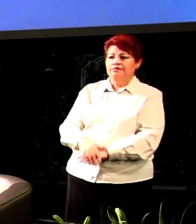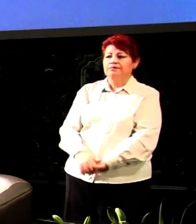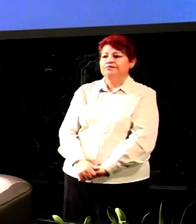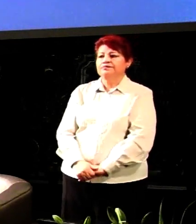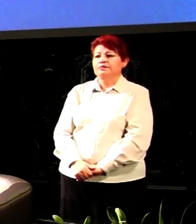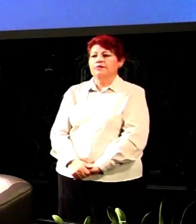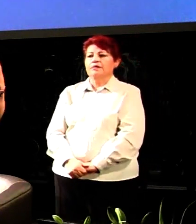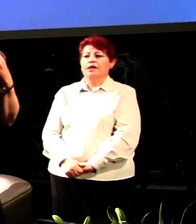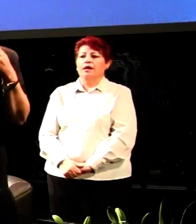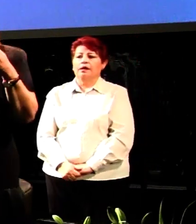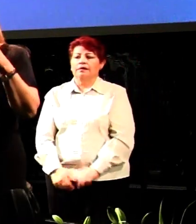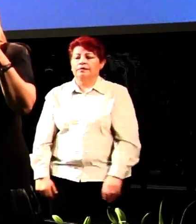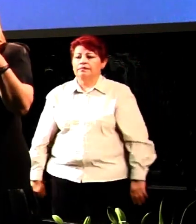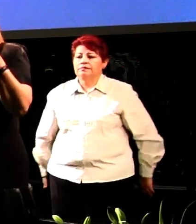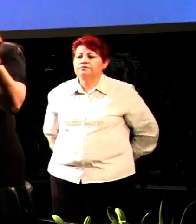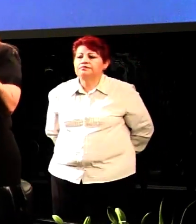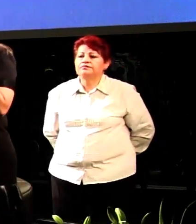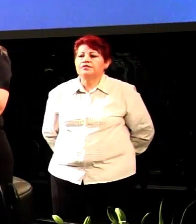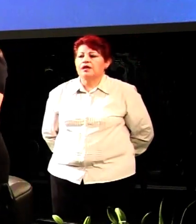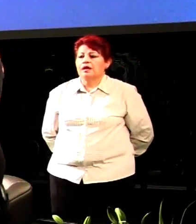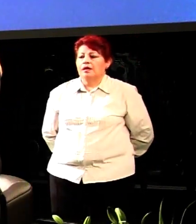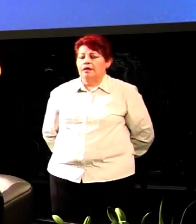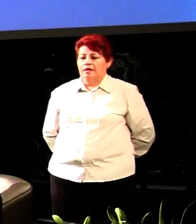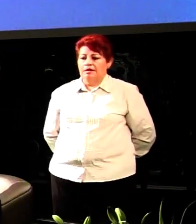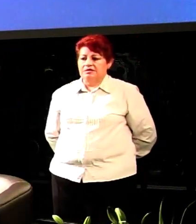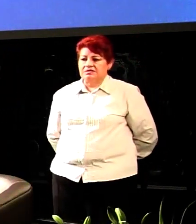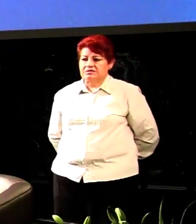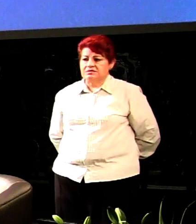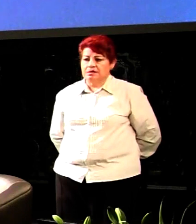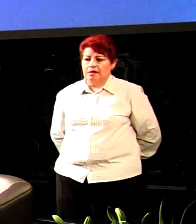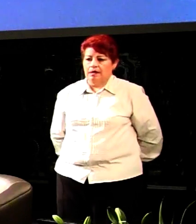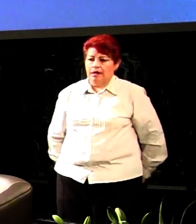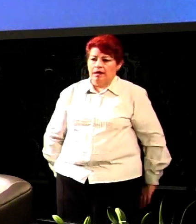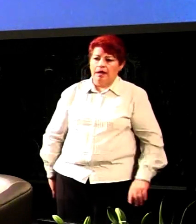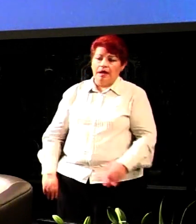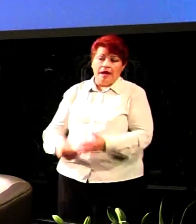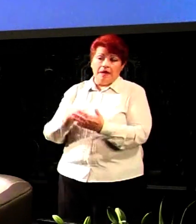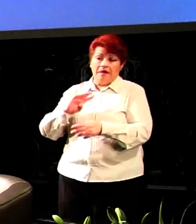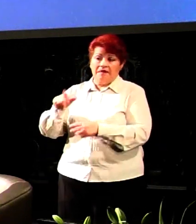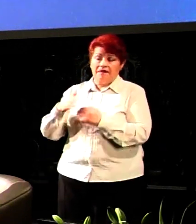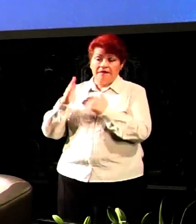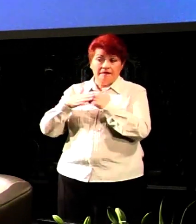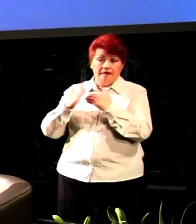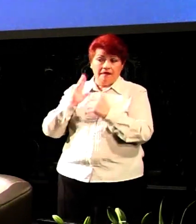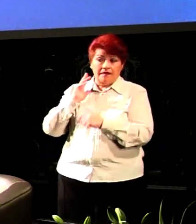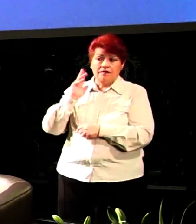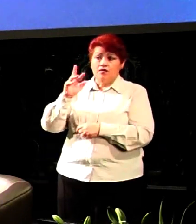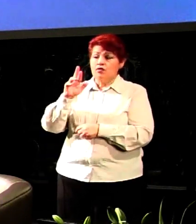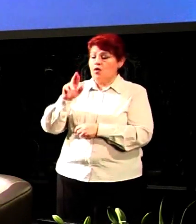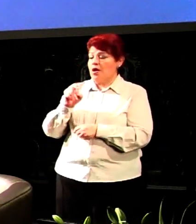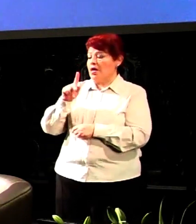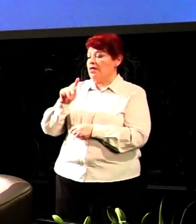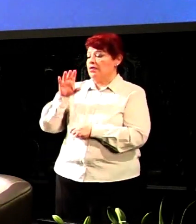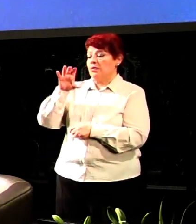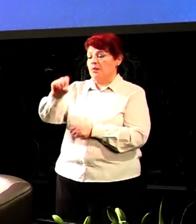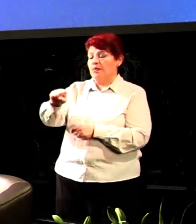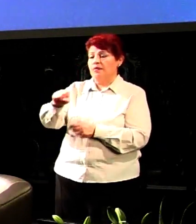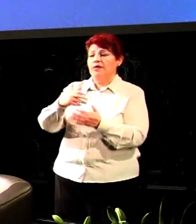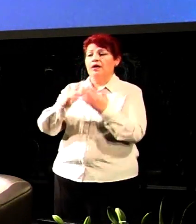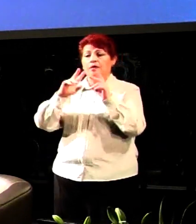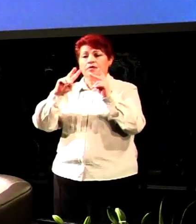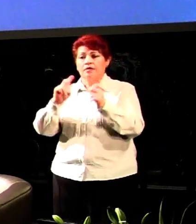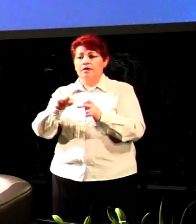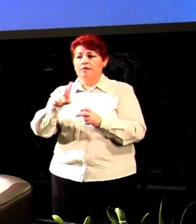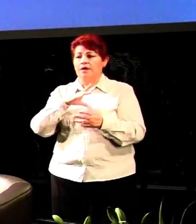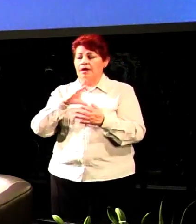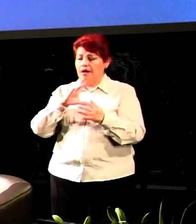tener mayores posibilidades en la vida para enfrentarse a los retos que está enfrenta, y especialmente hablando de este tema, que